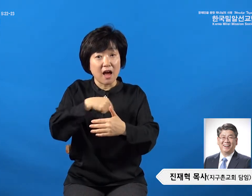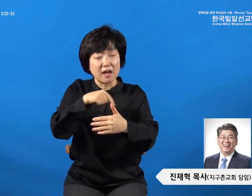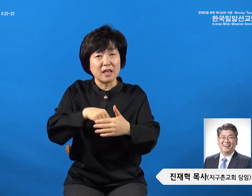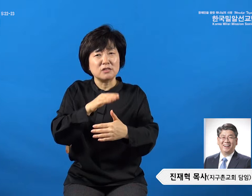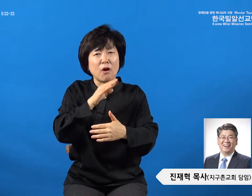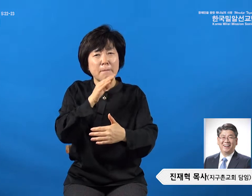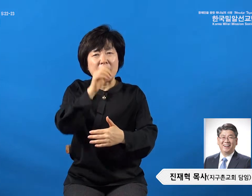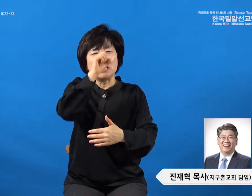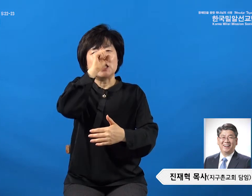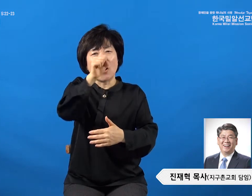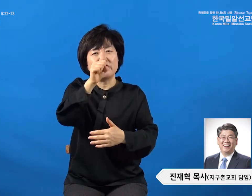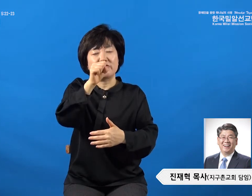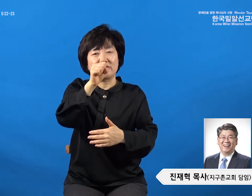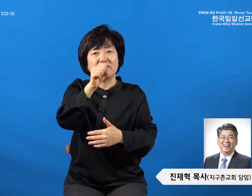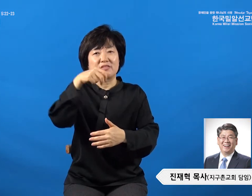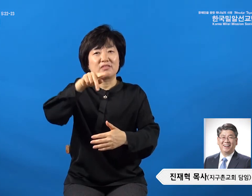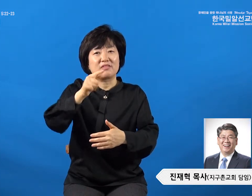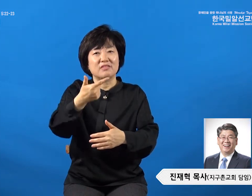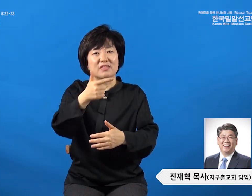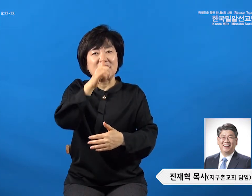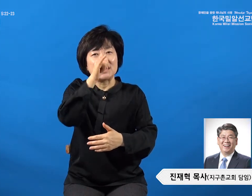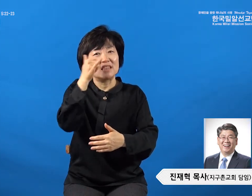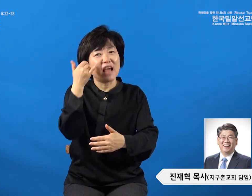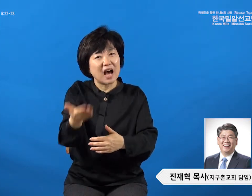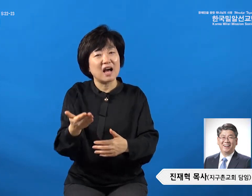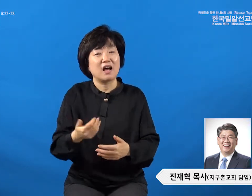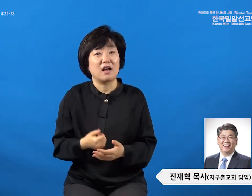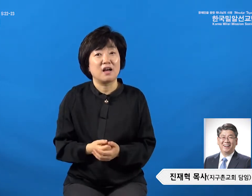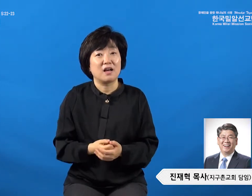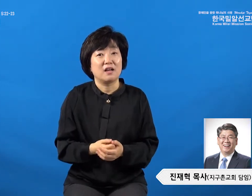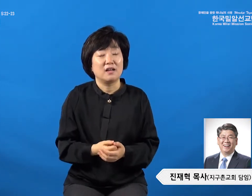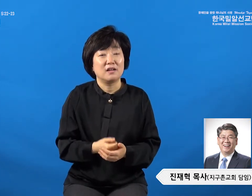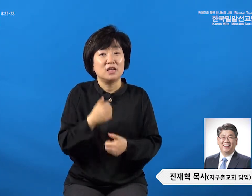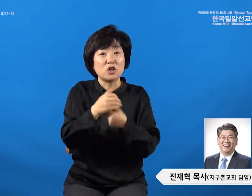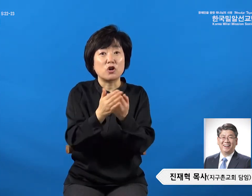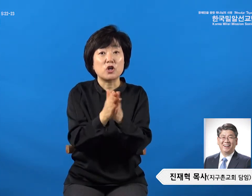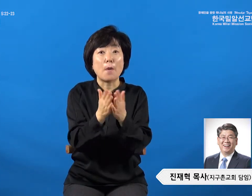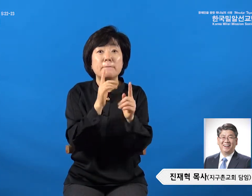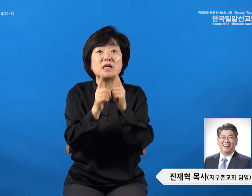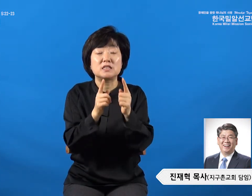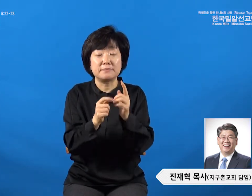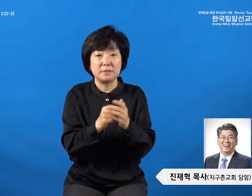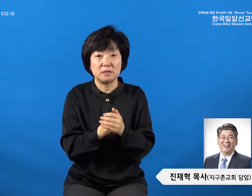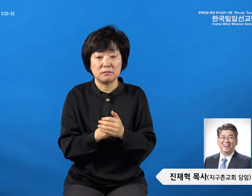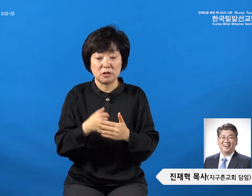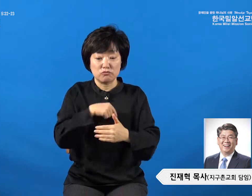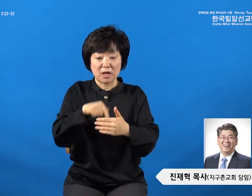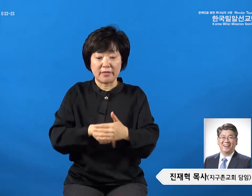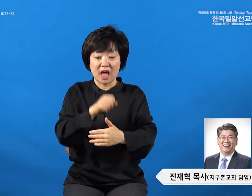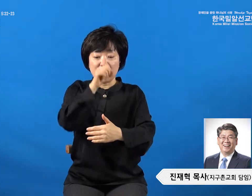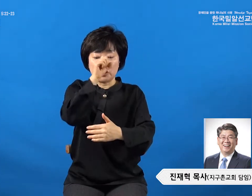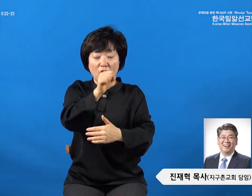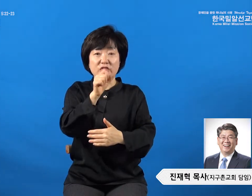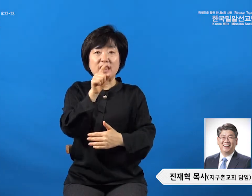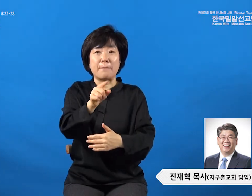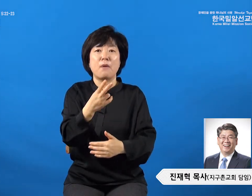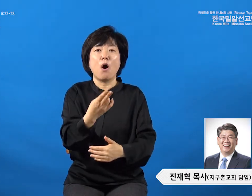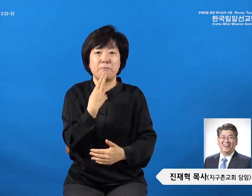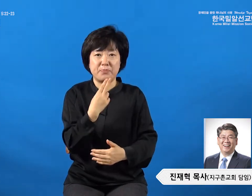우리 안에 정말 그런 선을 행할 수 있는가? 성경은 우리 안에 선한